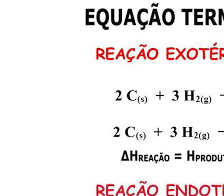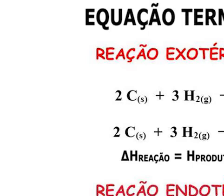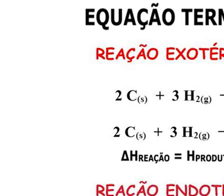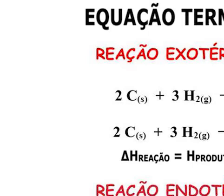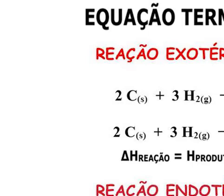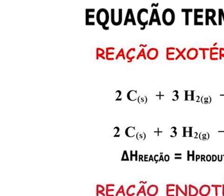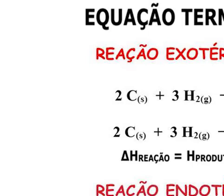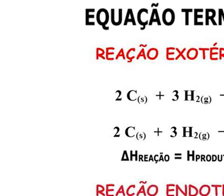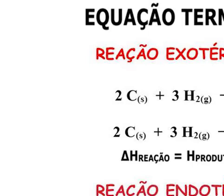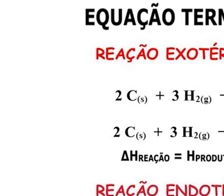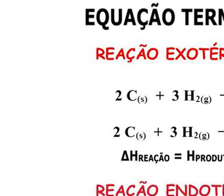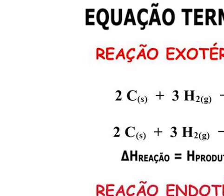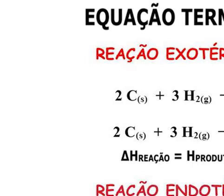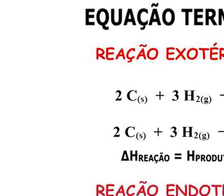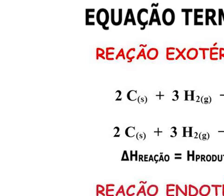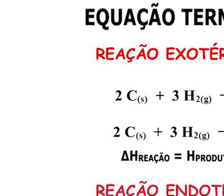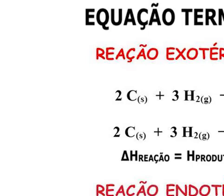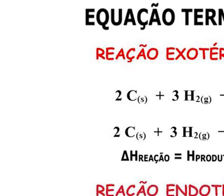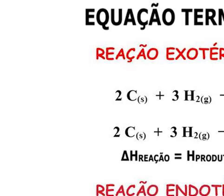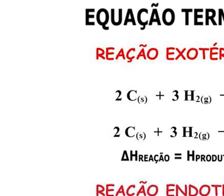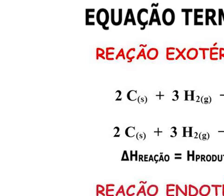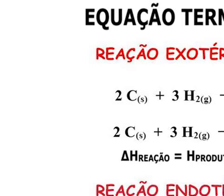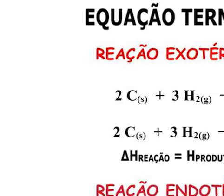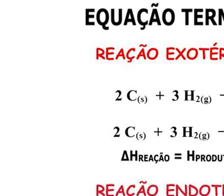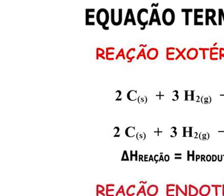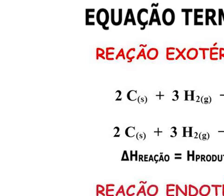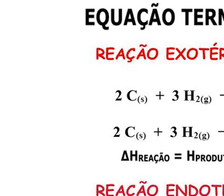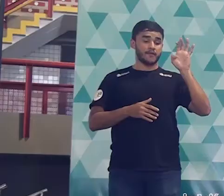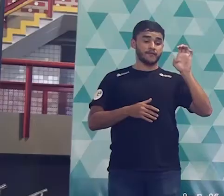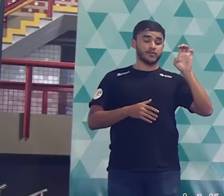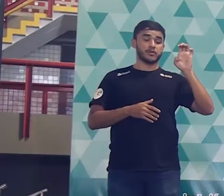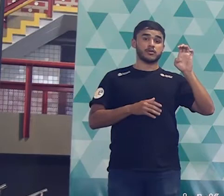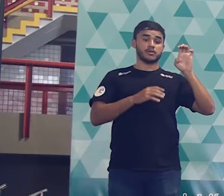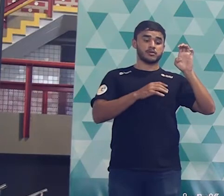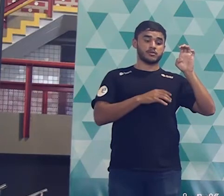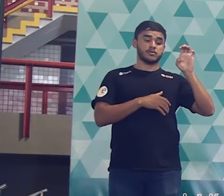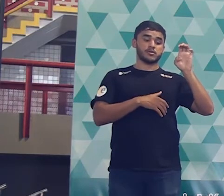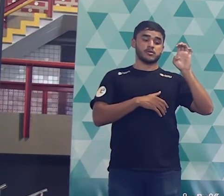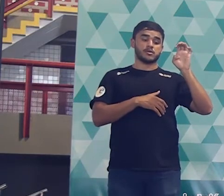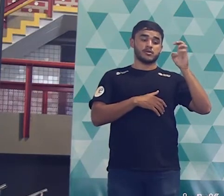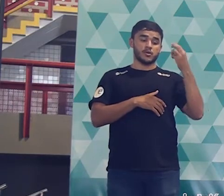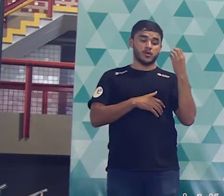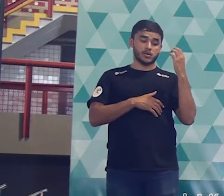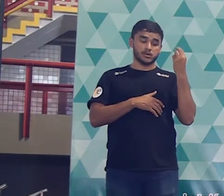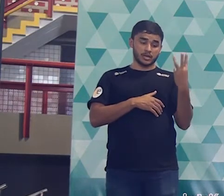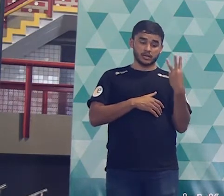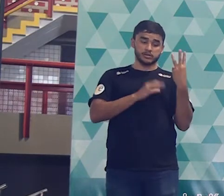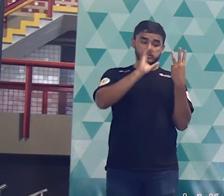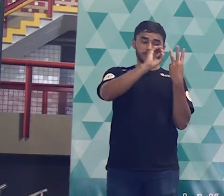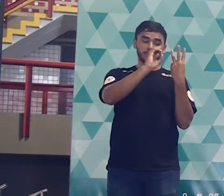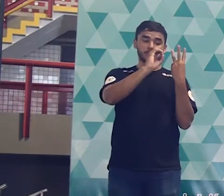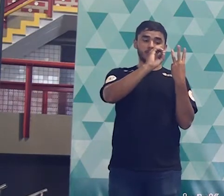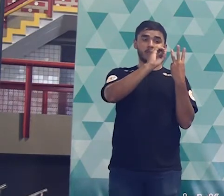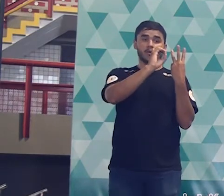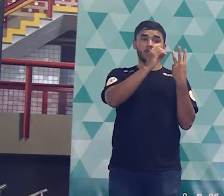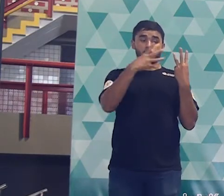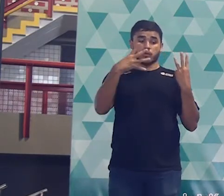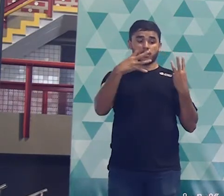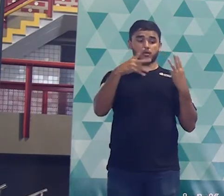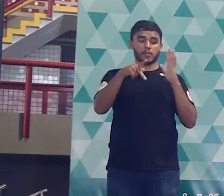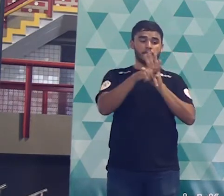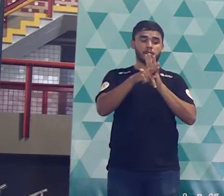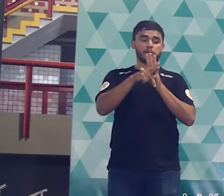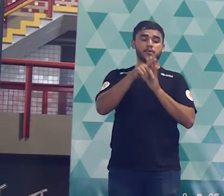reação, reagente deu origem ao produto, menos. Isso significa o quê? Que ele absorveu quanto